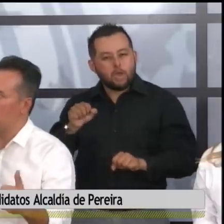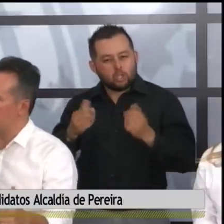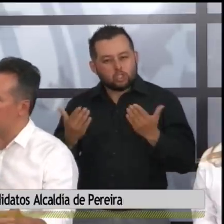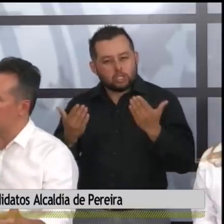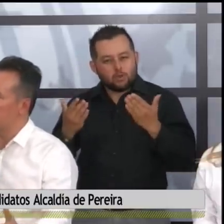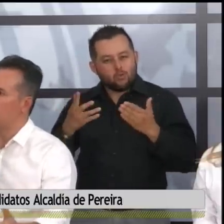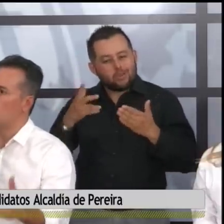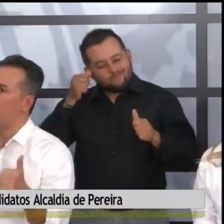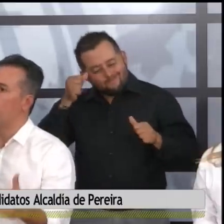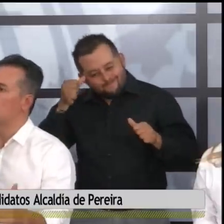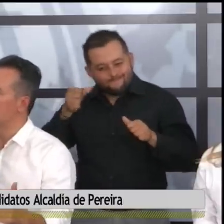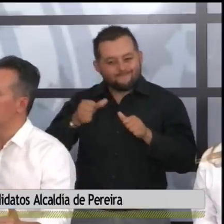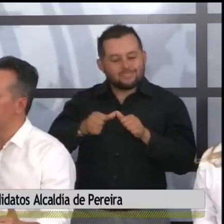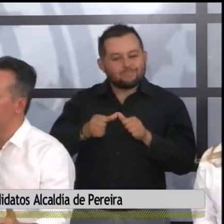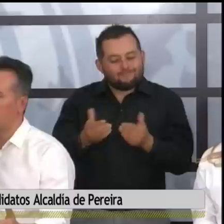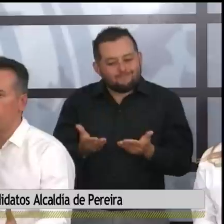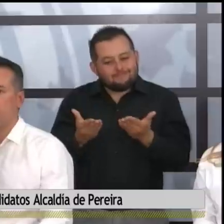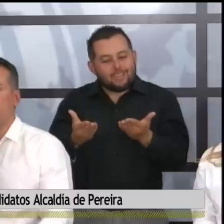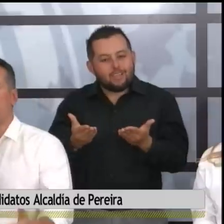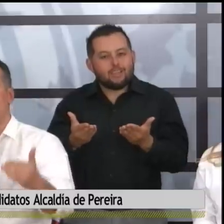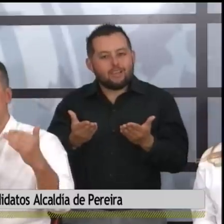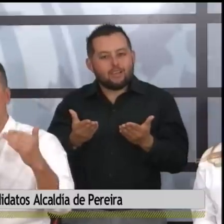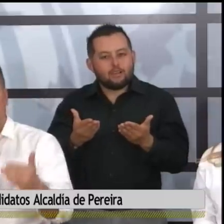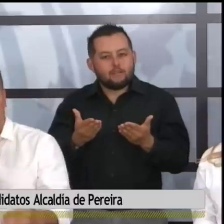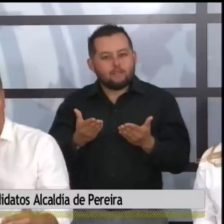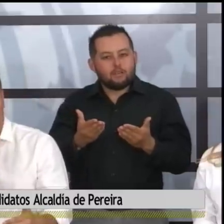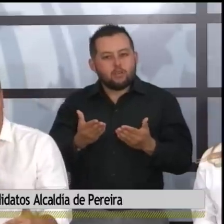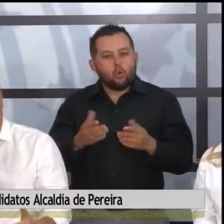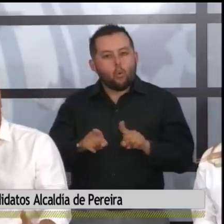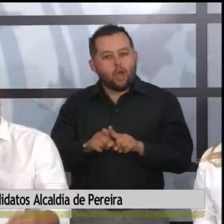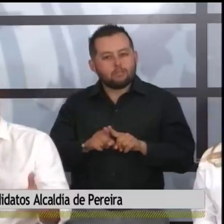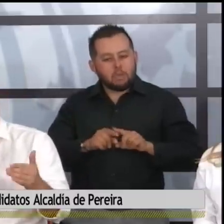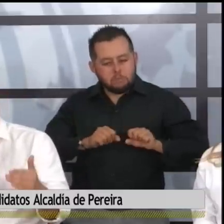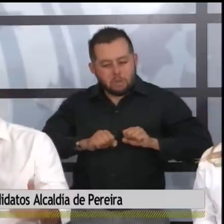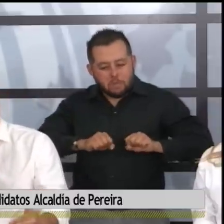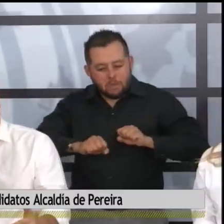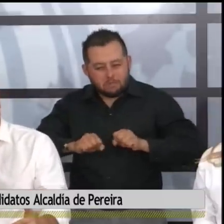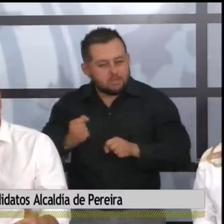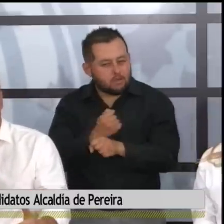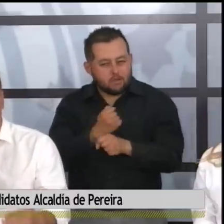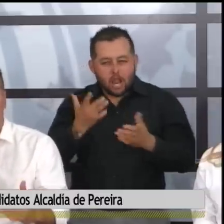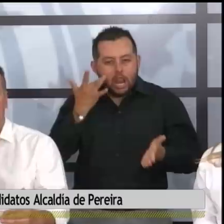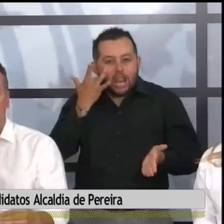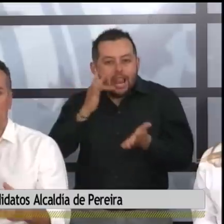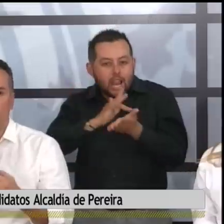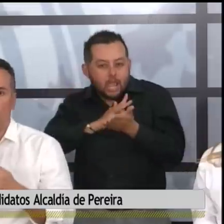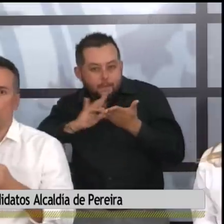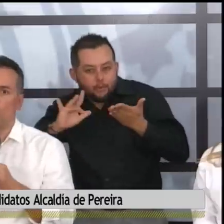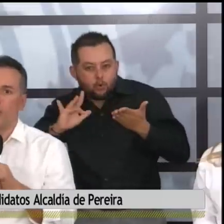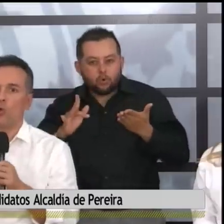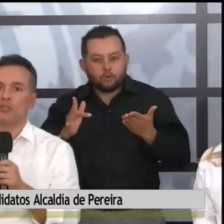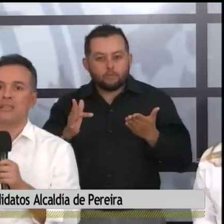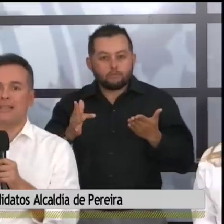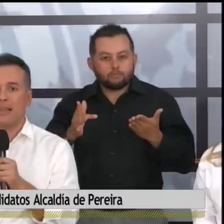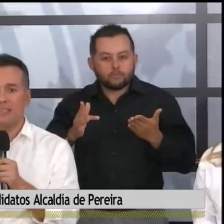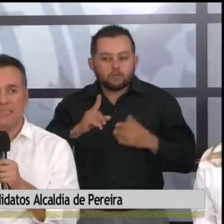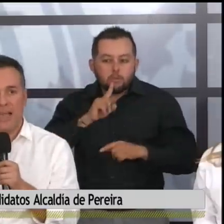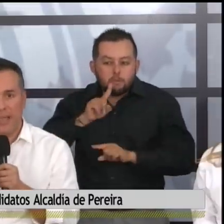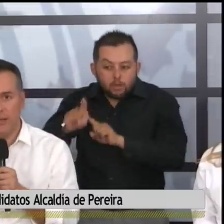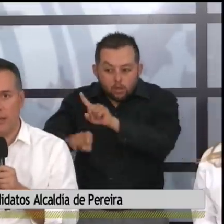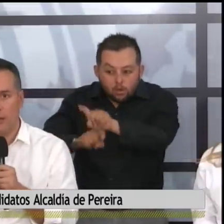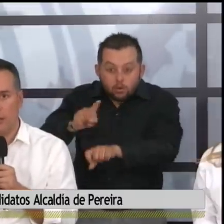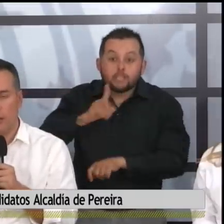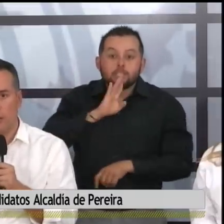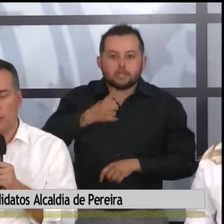dejar huella, se tiene toda la posibilidad de hacer un mandato de manera transparente, un mandato consultando los intereses